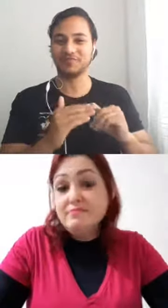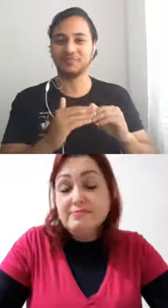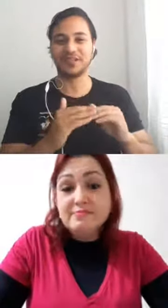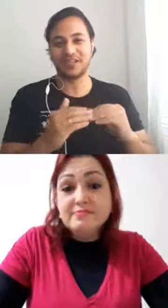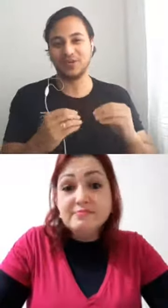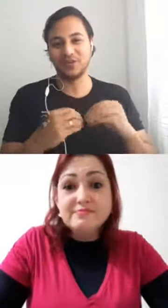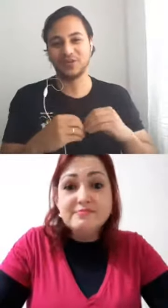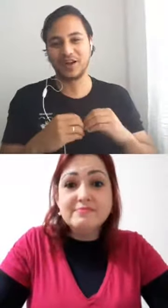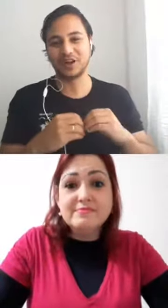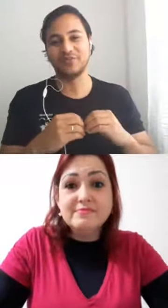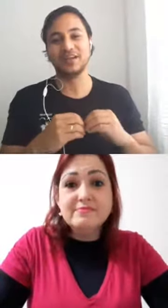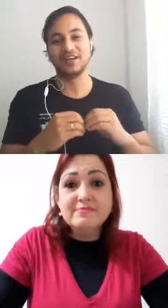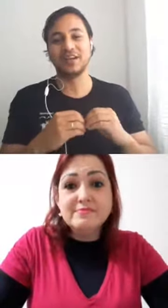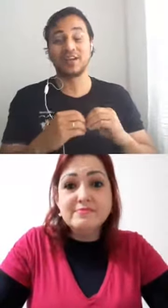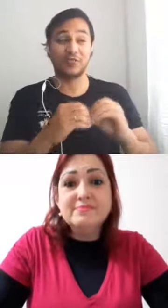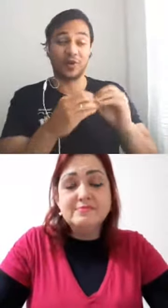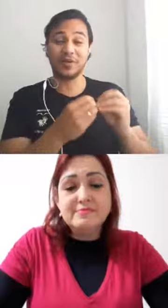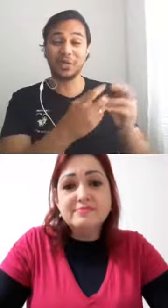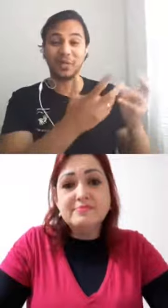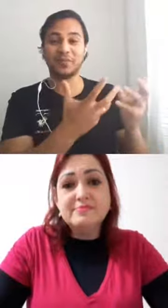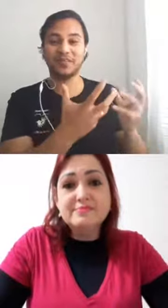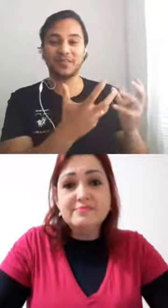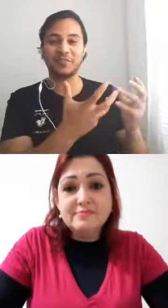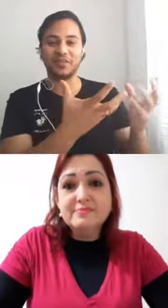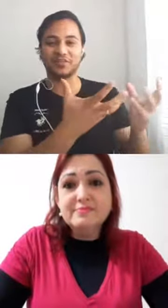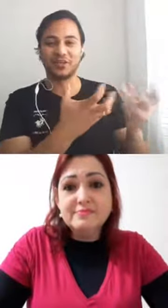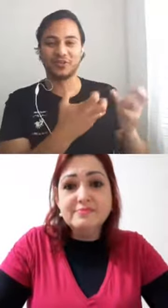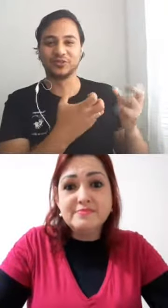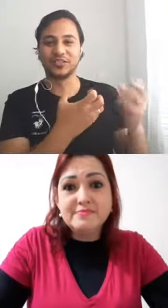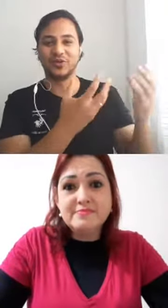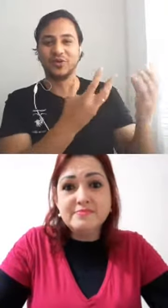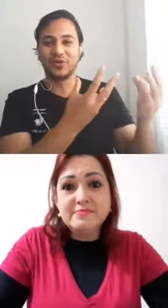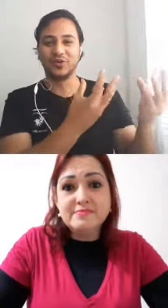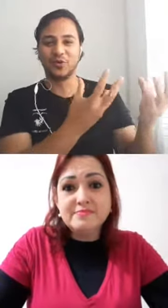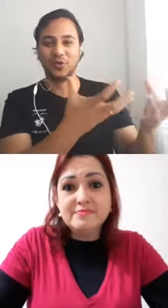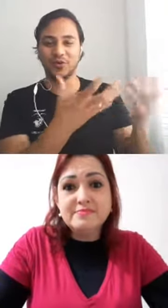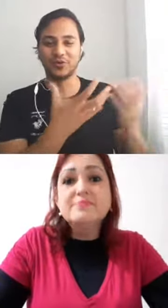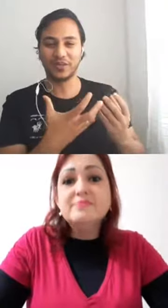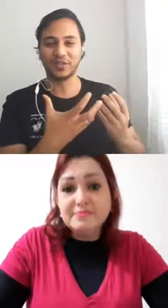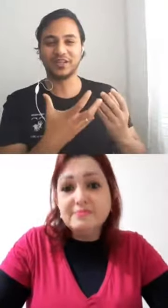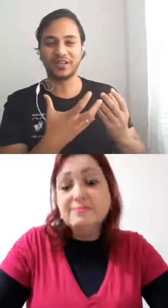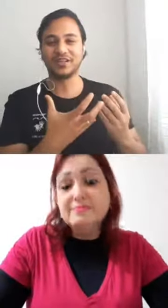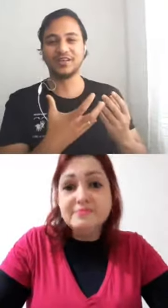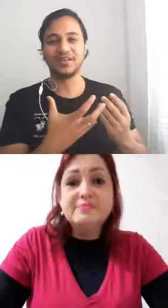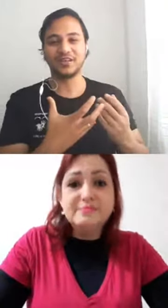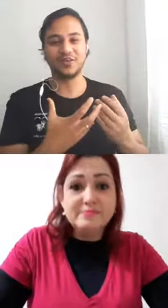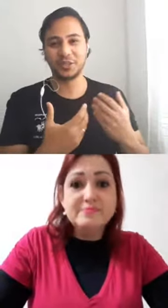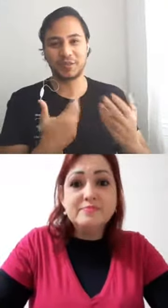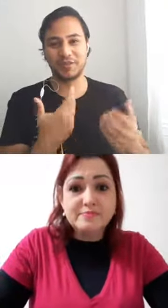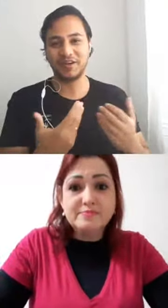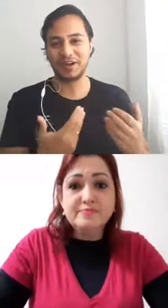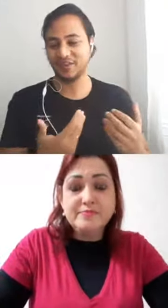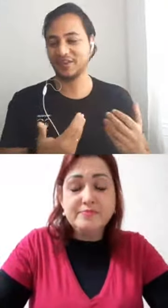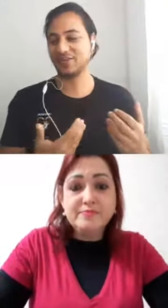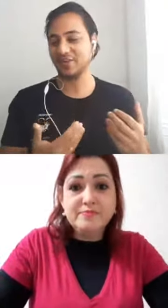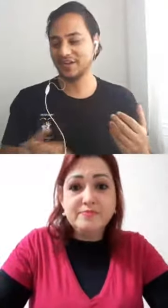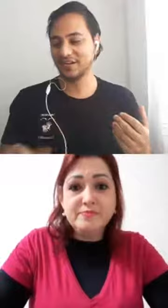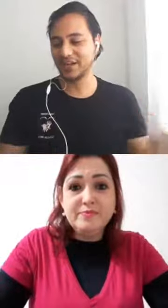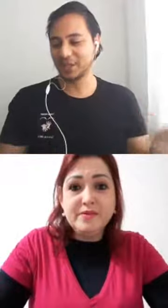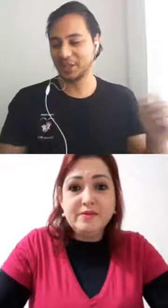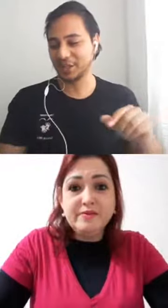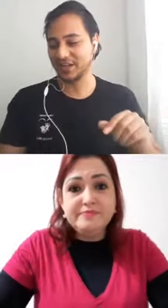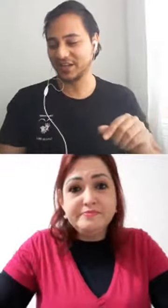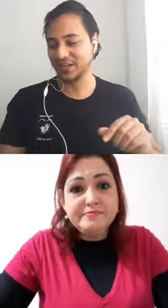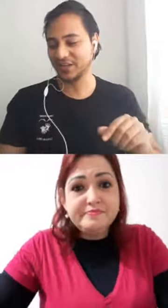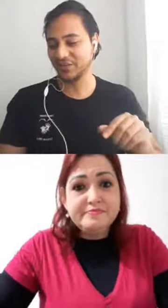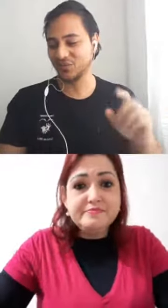profissão, né? Que é o nosso lugar de fala, né? E a forma que a gente percebe nossos alunos, né? O público que a gente atende. Então, acho que é bem válido a nossa conversa. E a